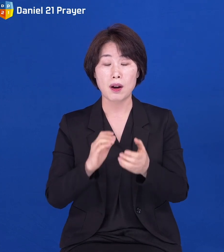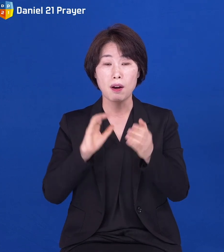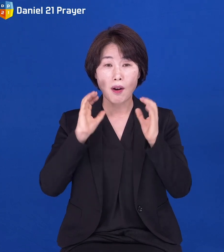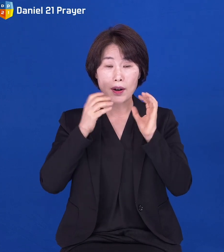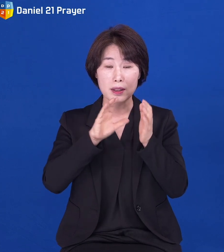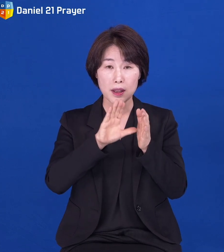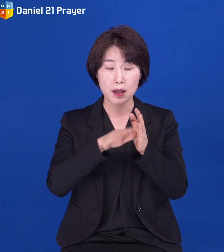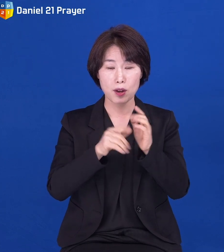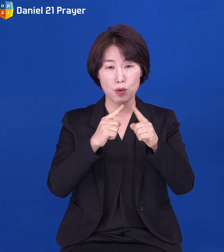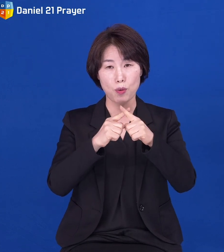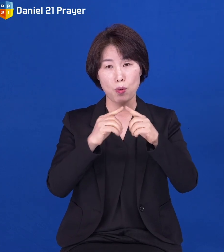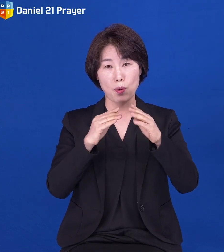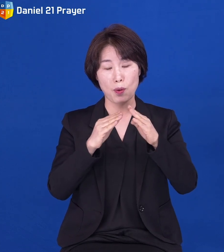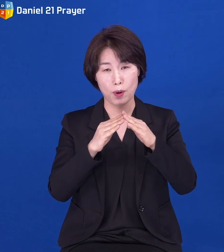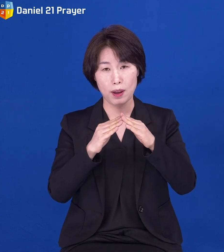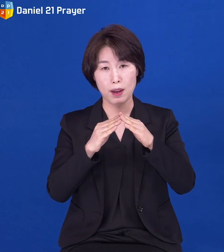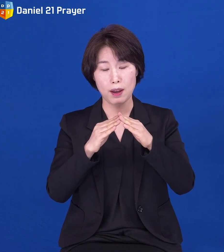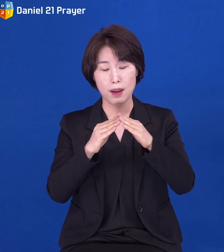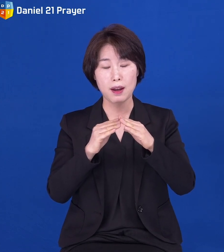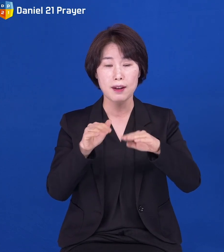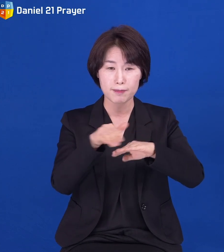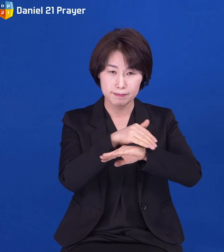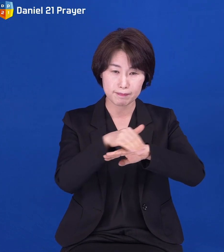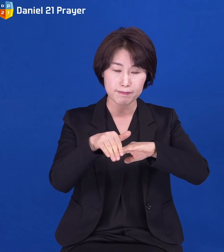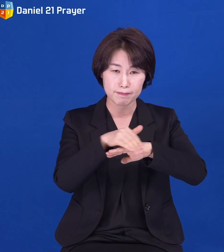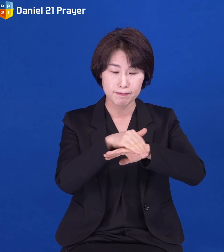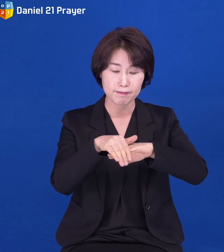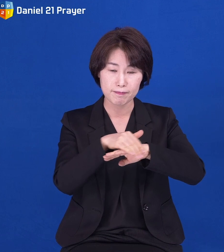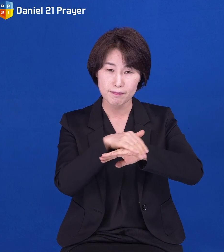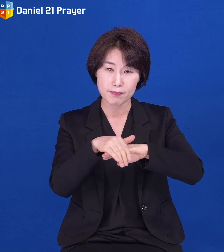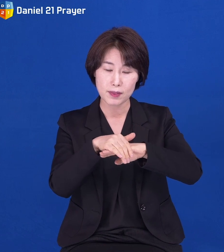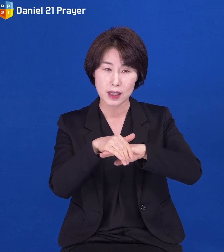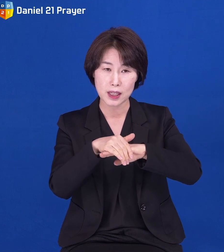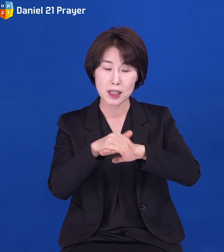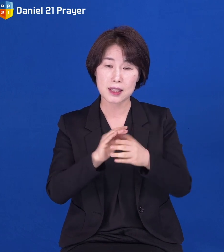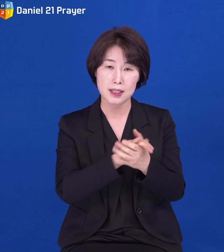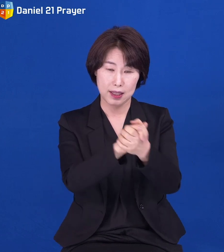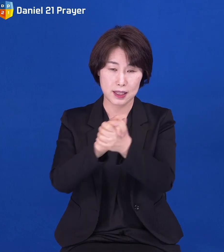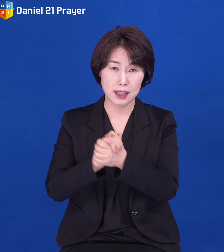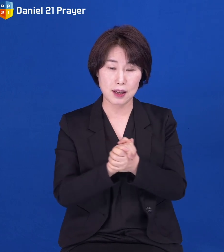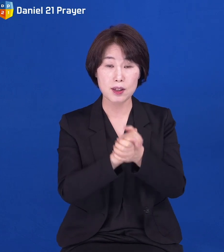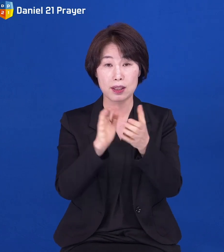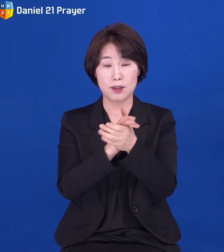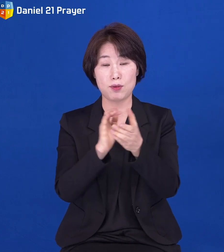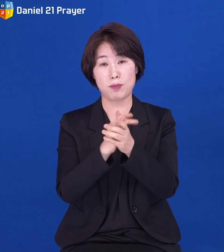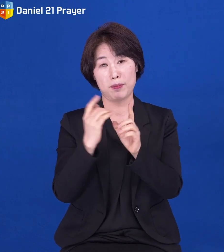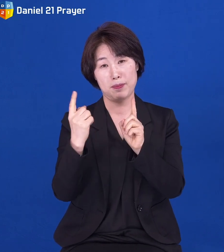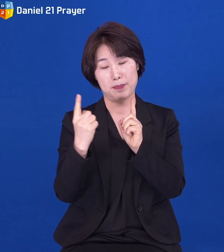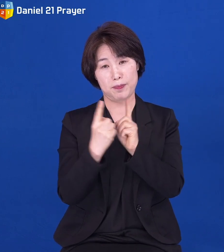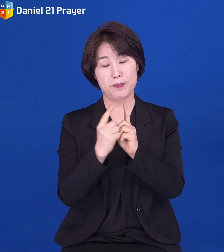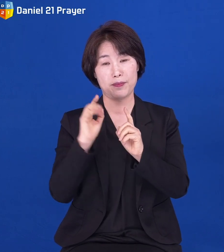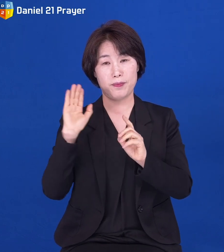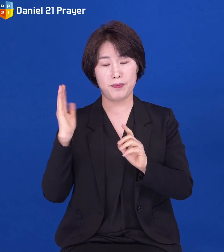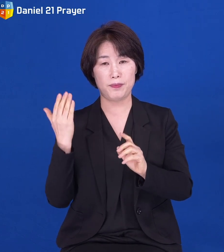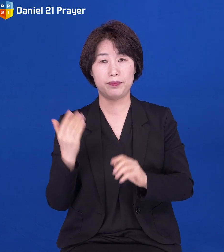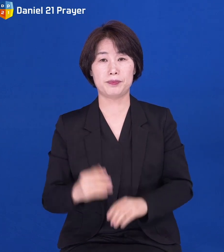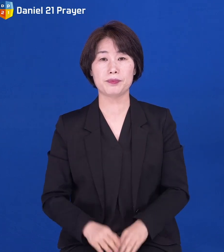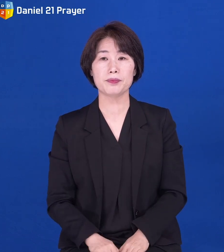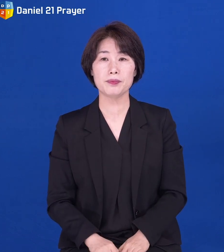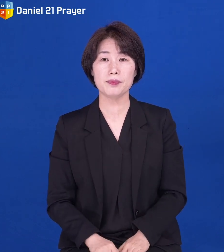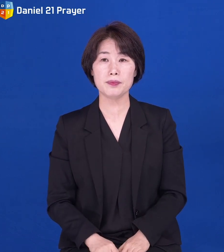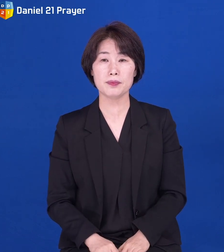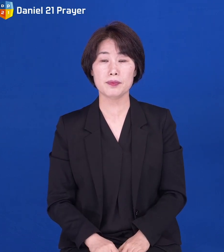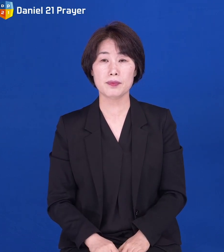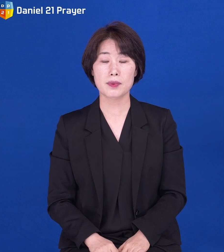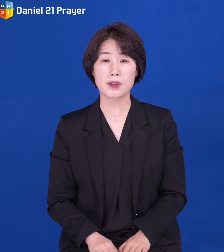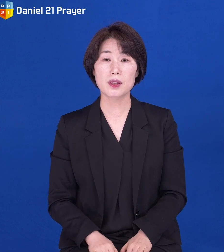교회에서 열심히 생활을 했기 때문이 아닌가 싶어요. 어린 아이들끼리도 막 몰려다니고 했잖아요. 그리고 저희 엄마는 항상 그 크리스마스